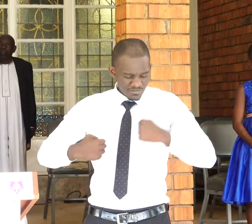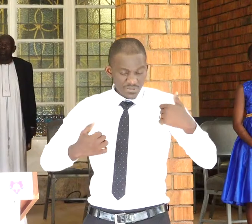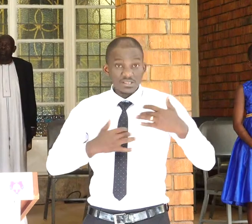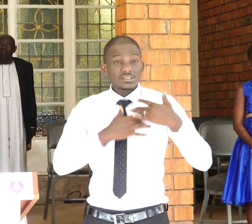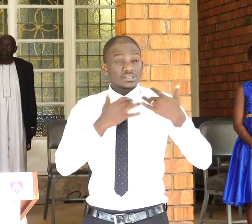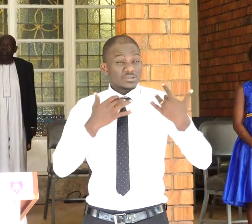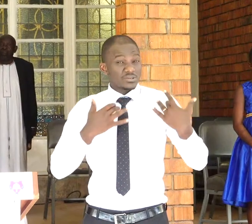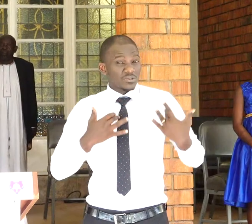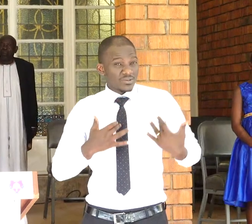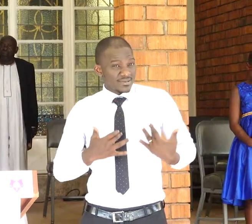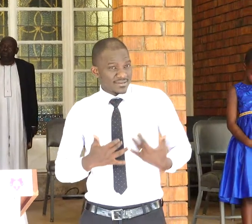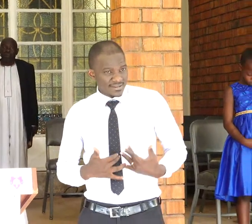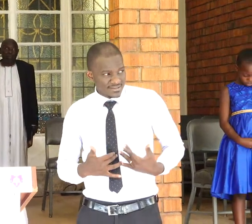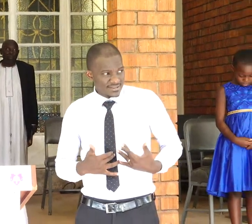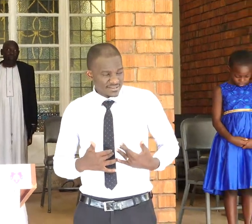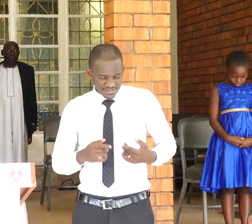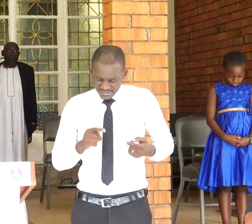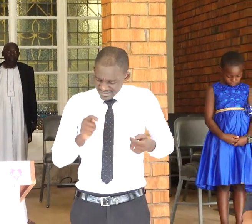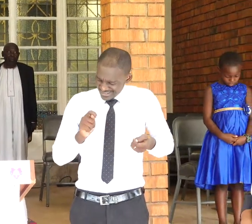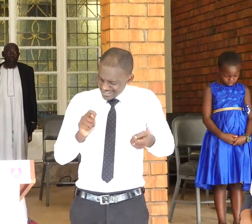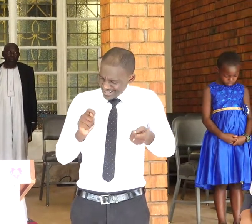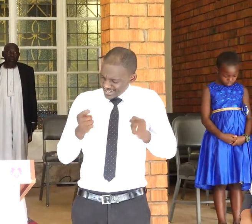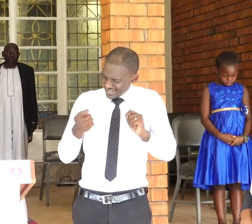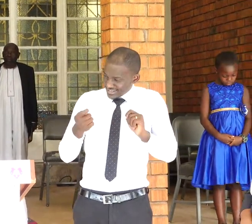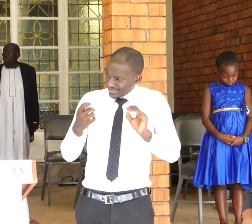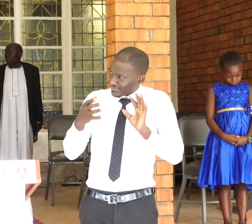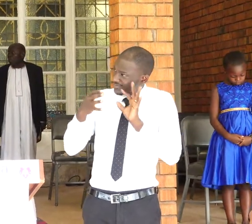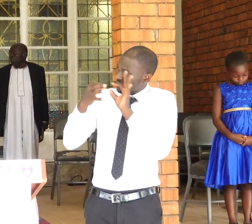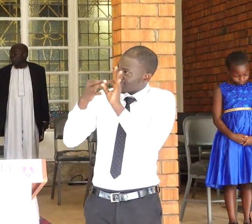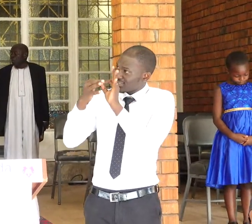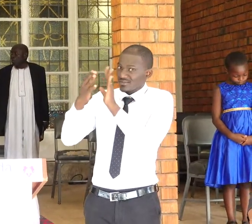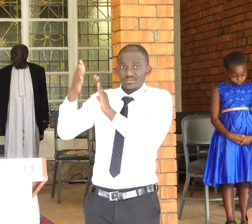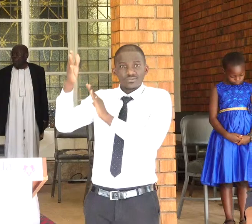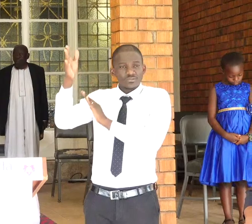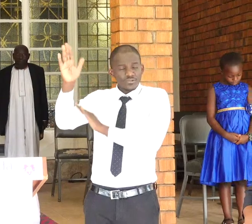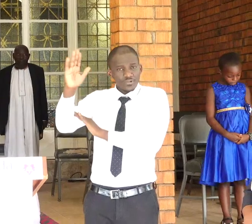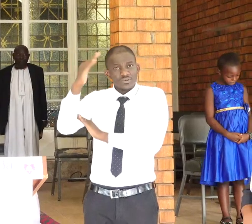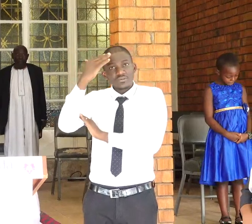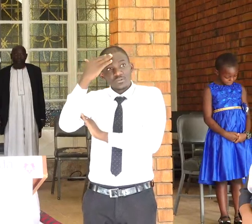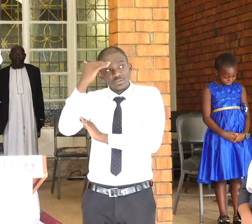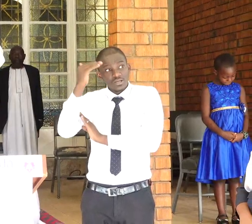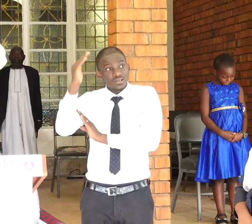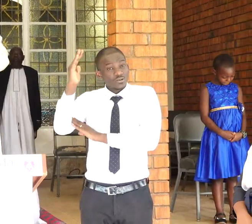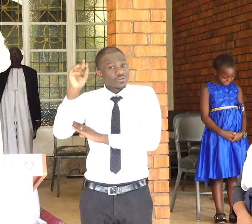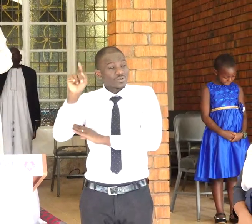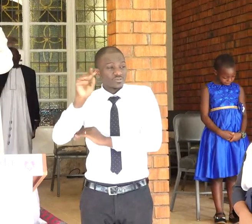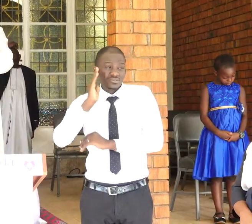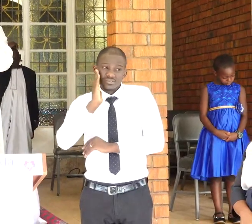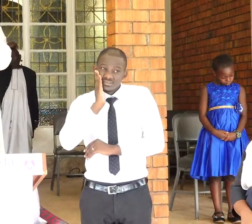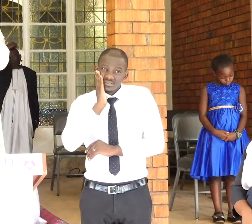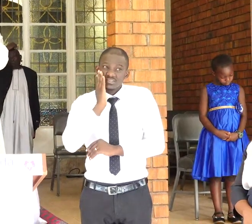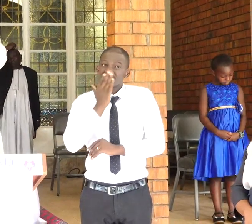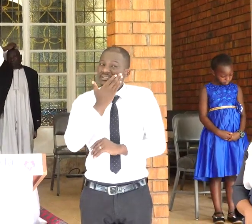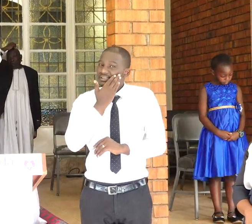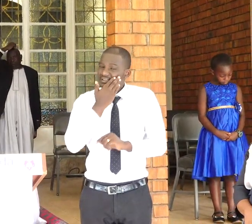mukyukire Mukama Katonda wammwe kubanga wa kisa era